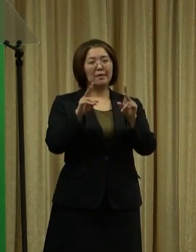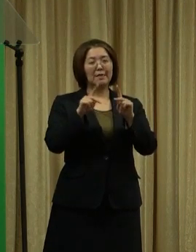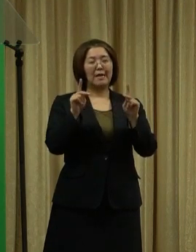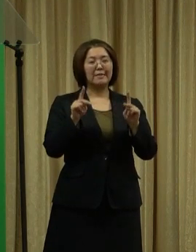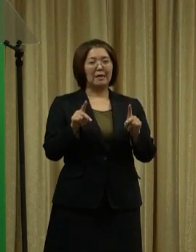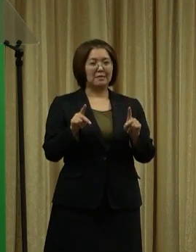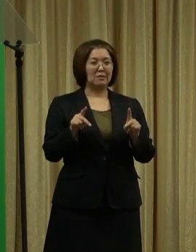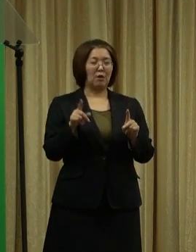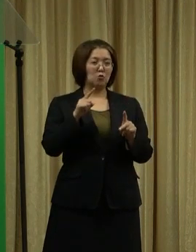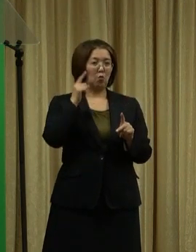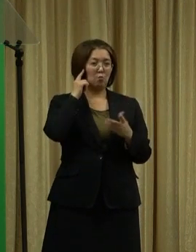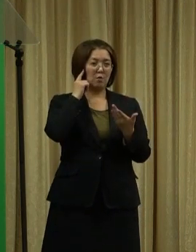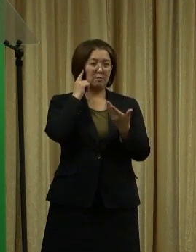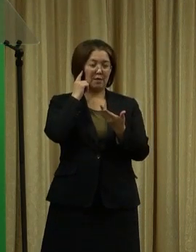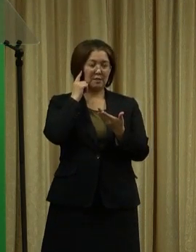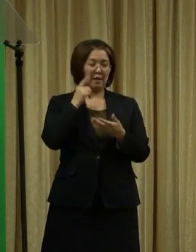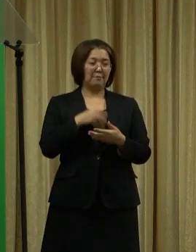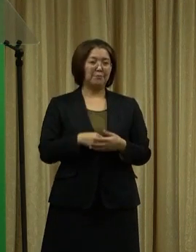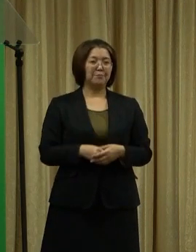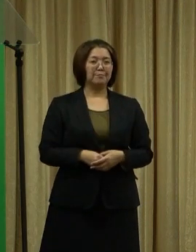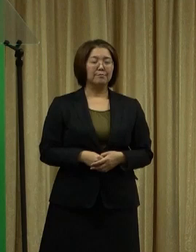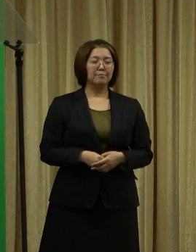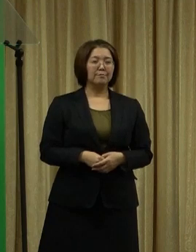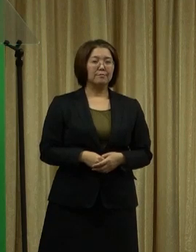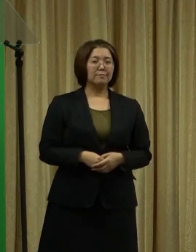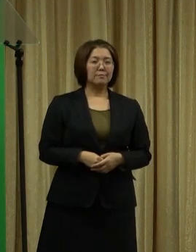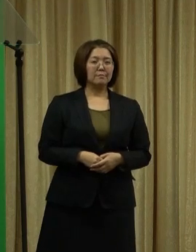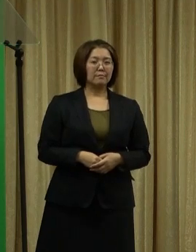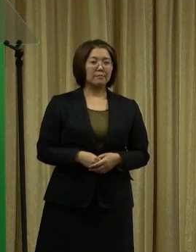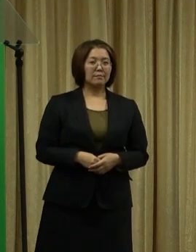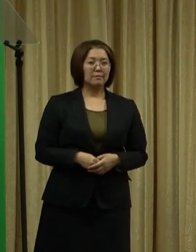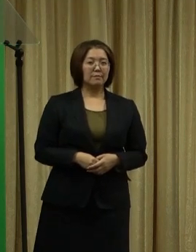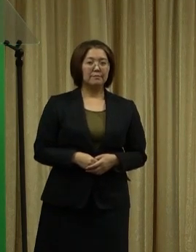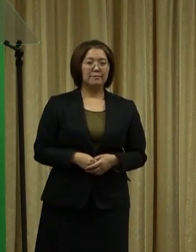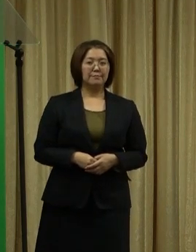を知事どのように思っていらっしゃるかというのを教えてください。